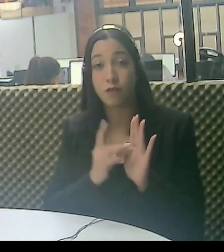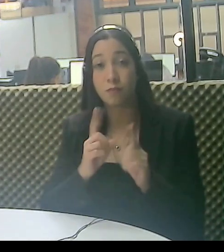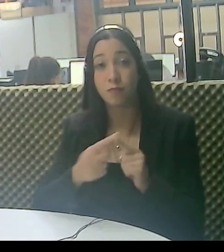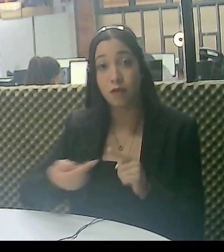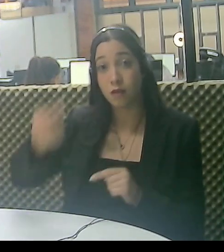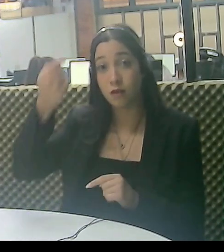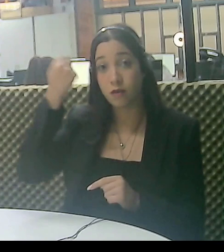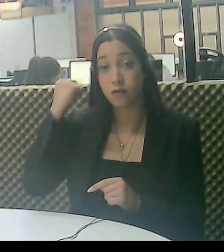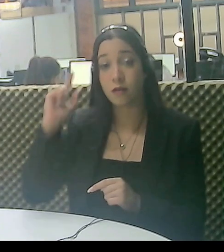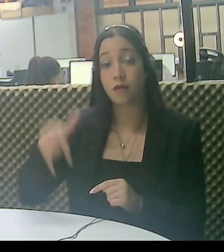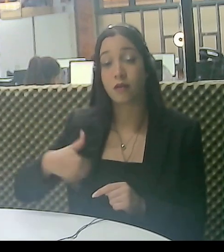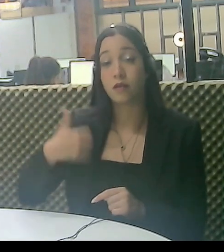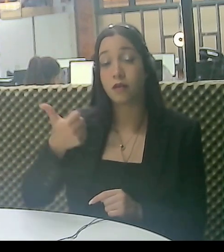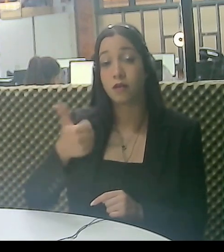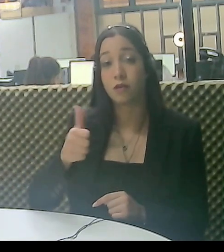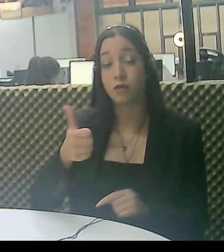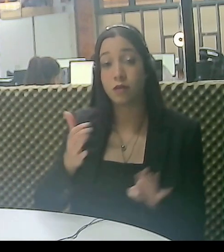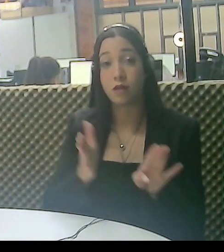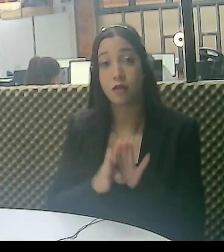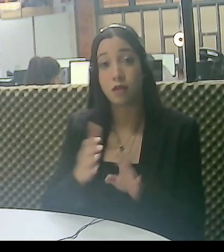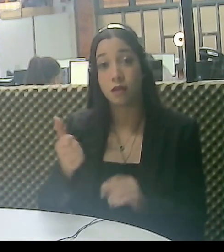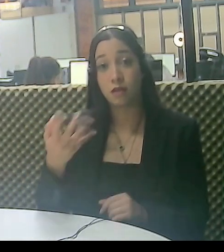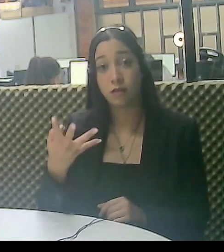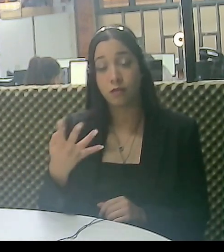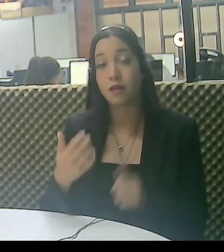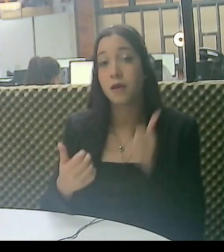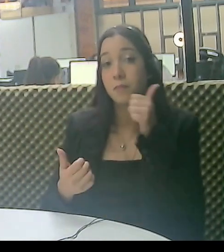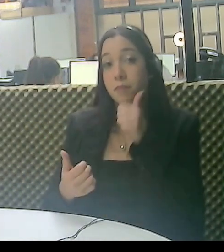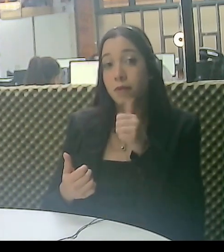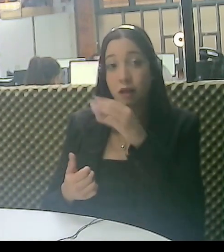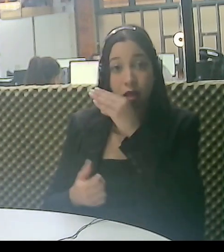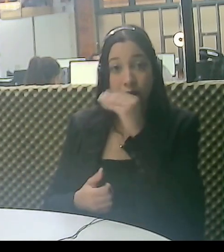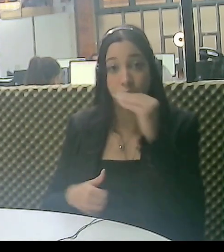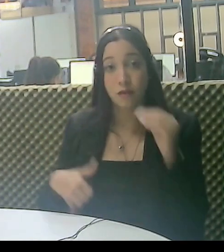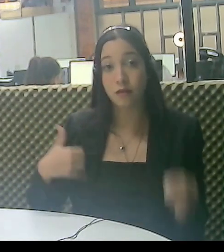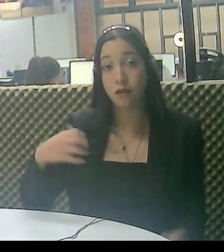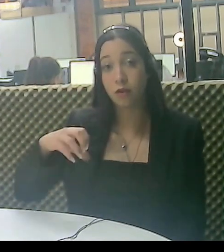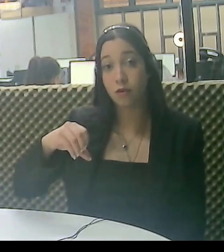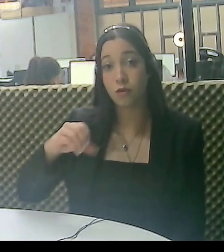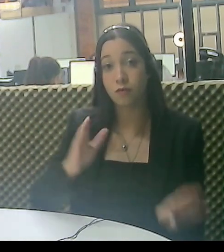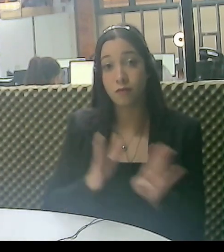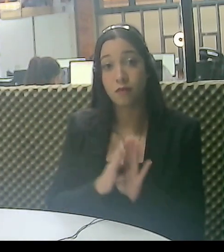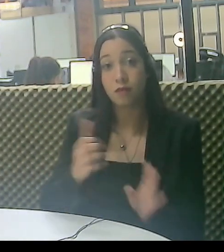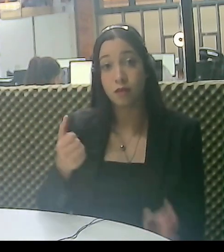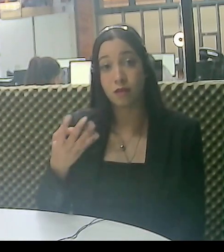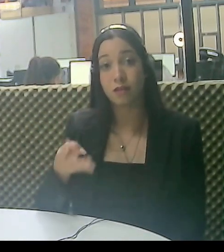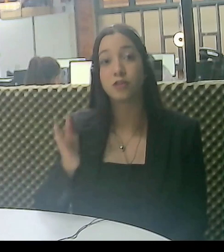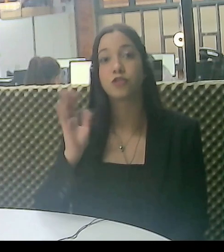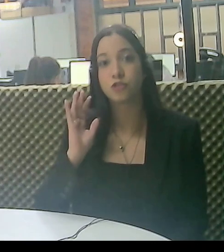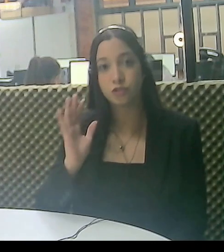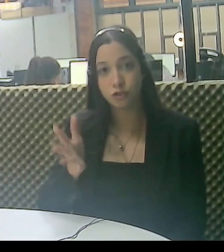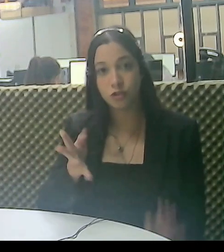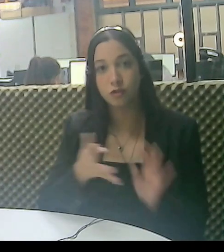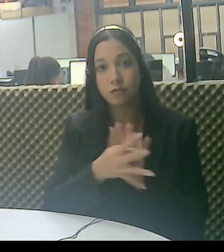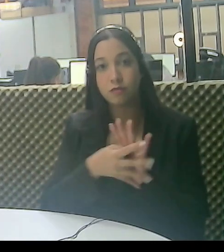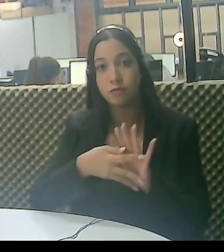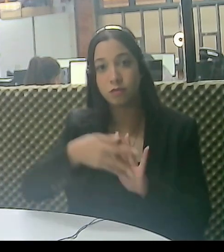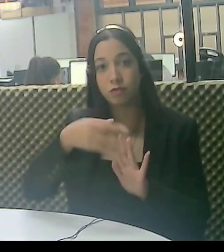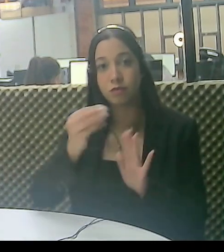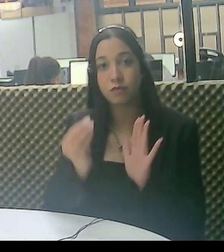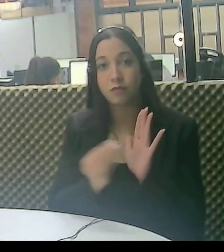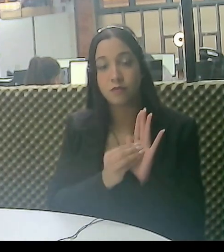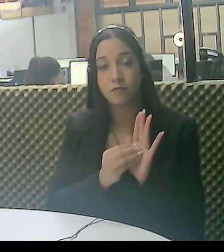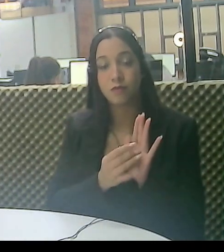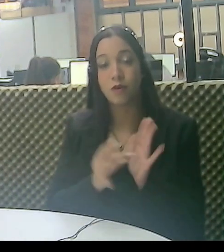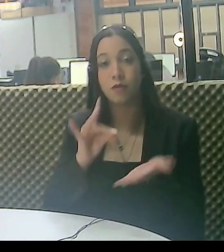para meninos de 11 a 14 anos. As meninas e adolescentes de 9 a 14 anos já estão no calendário oficial